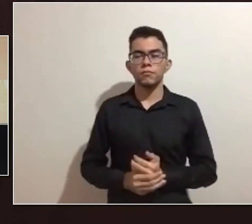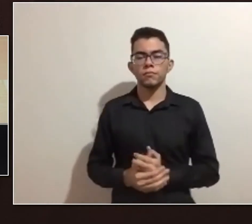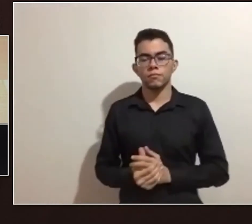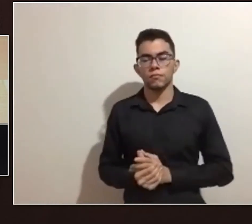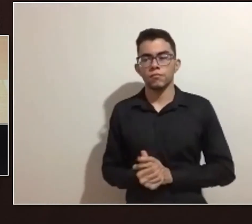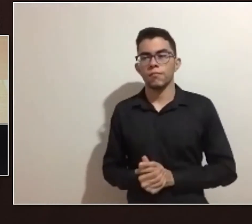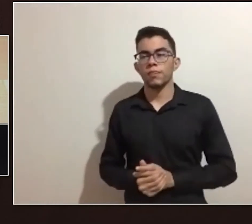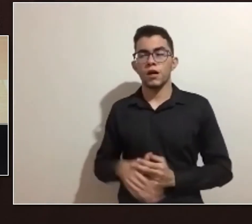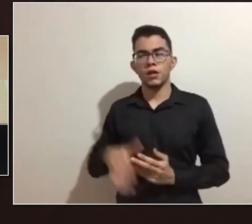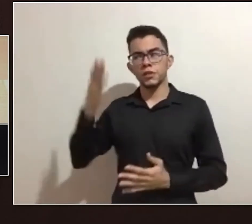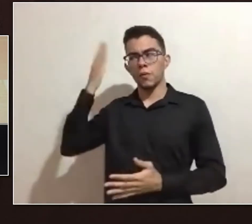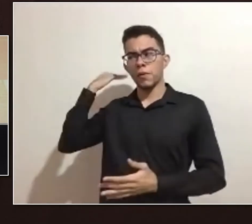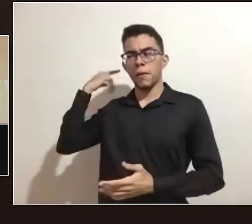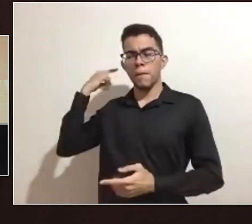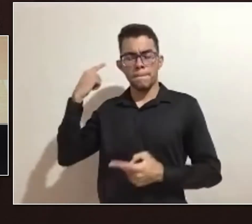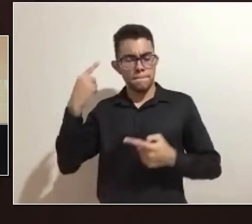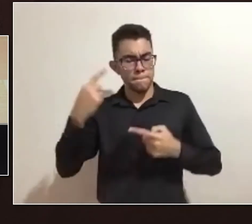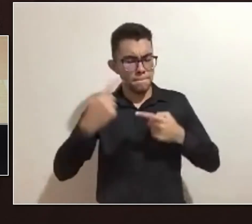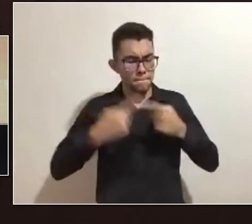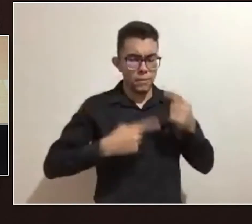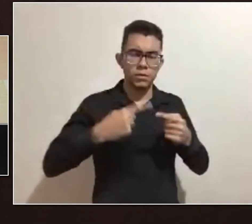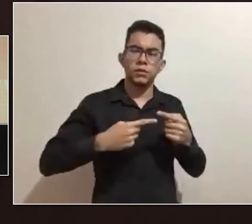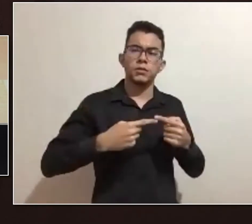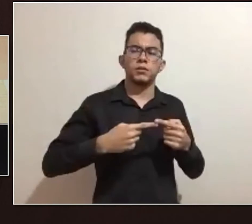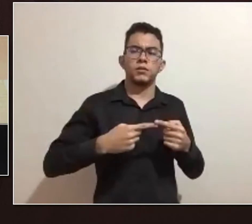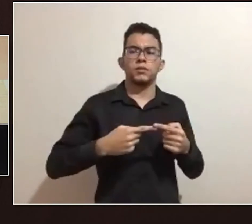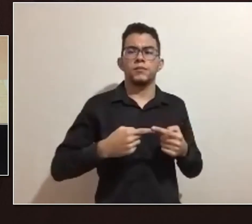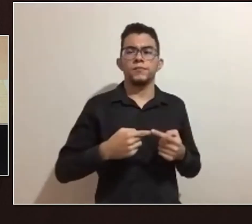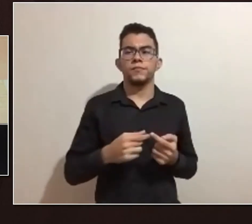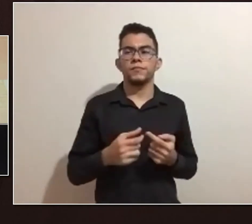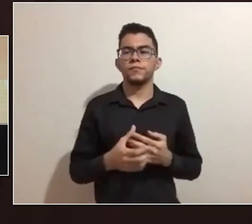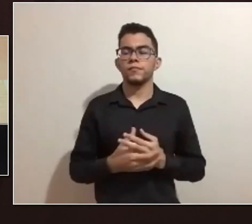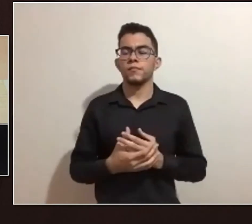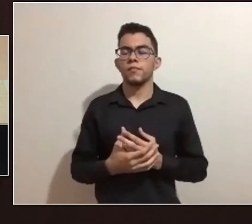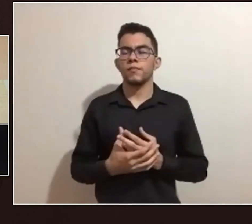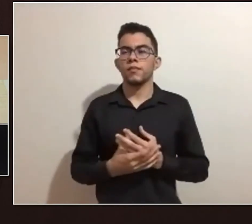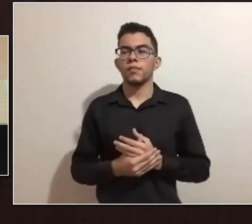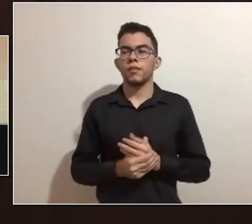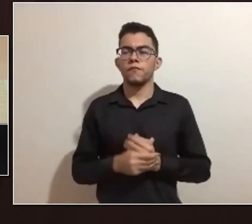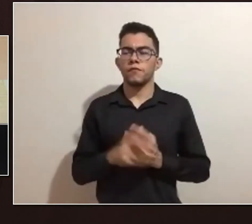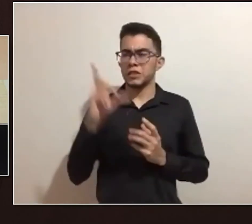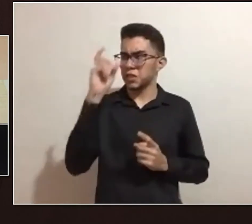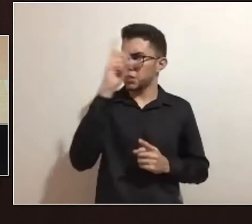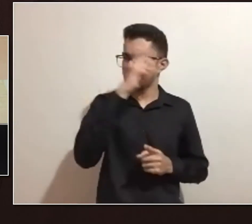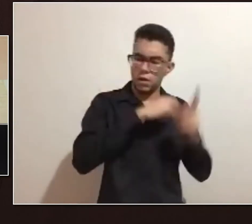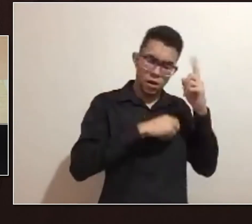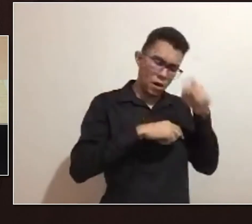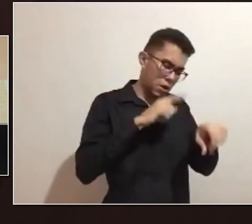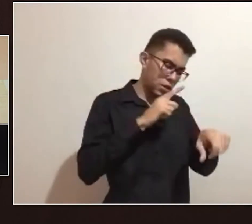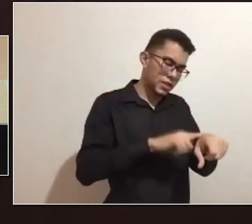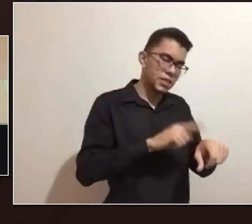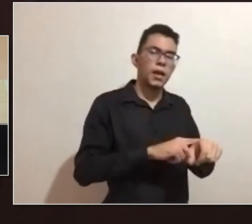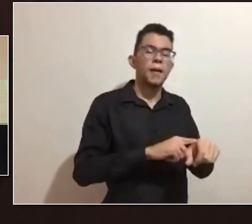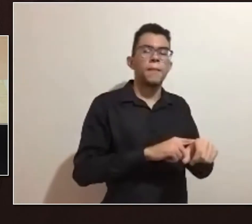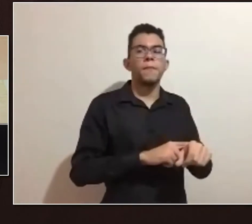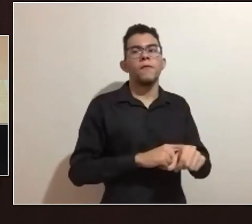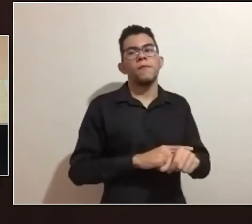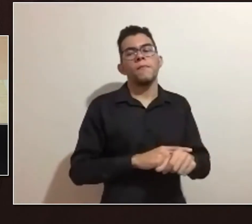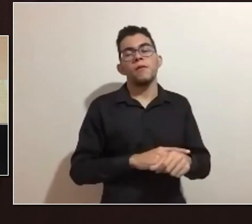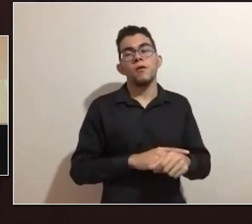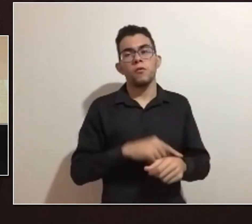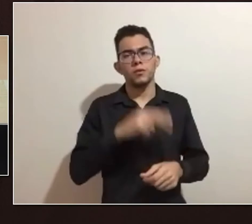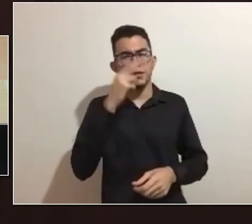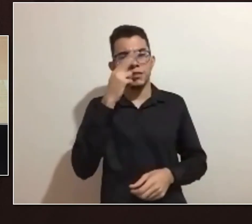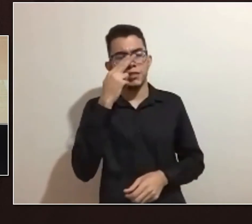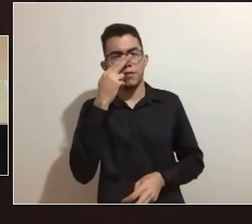guerra contra as instituições existentes. E os corruptos hábitos dos ímpios, dos romanos,